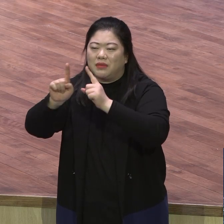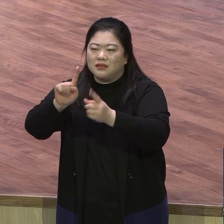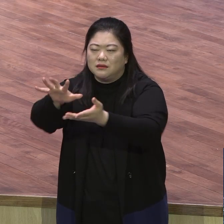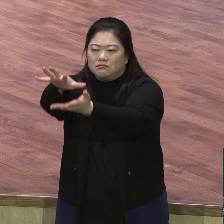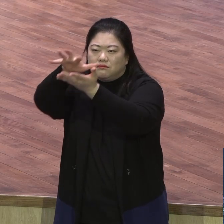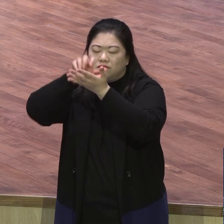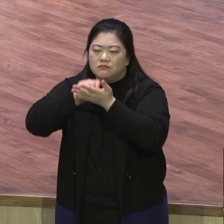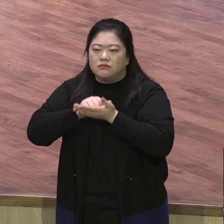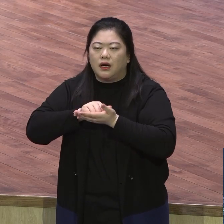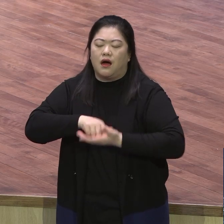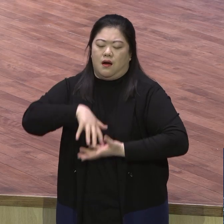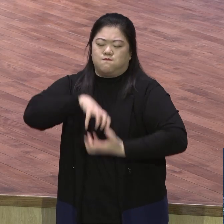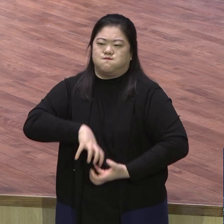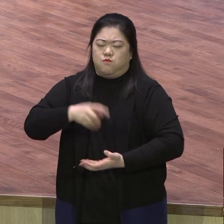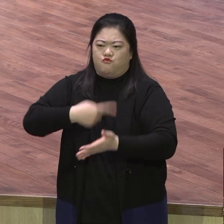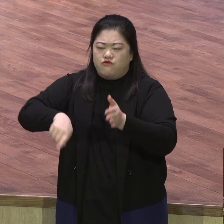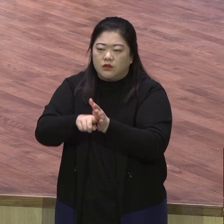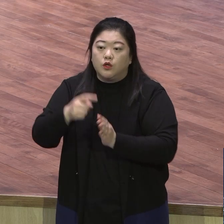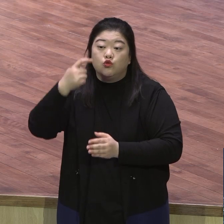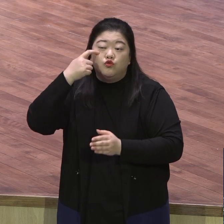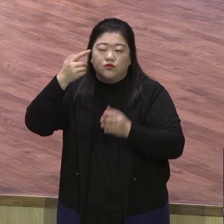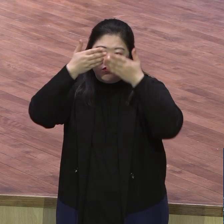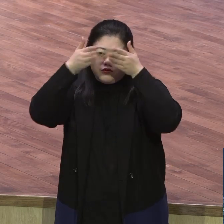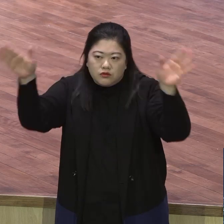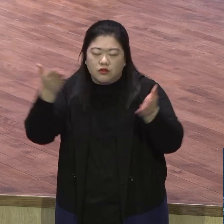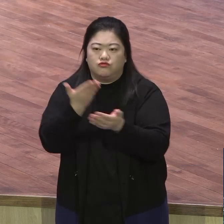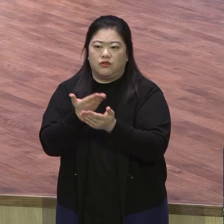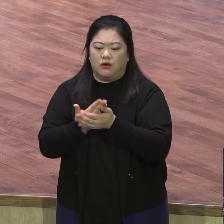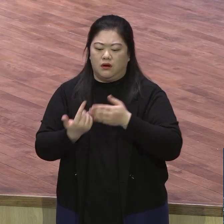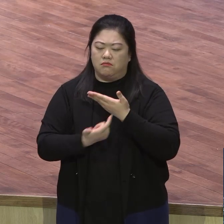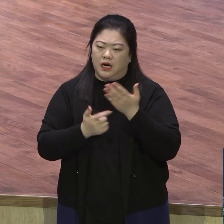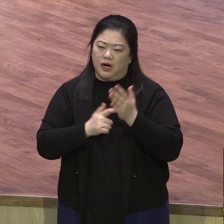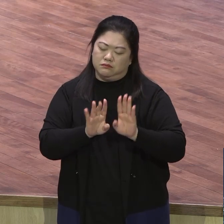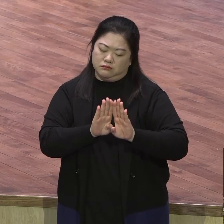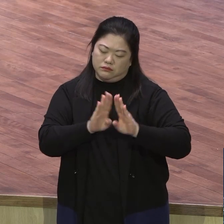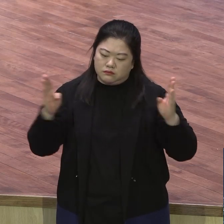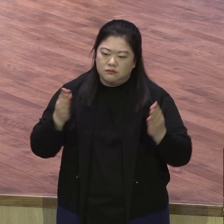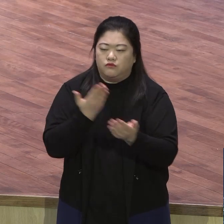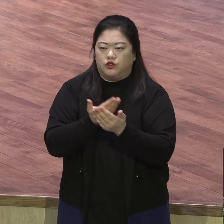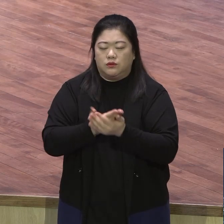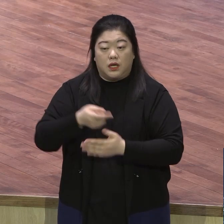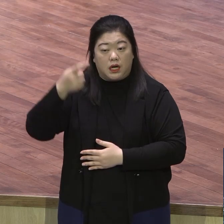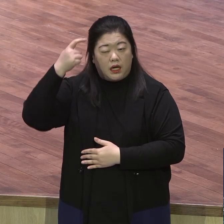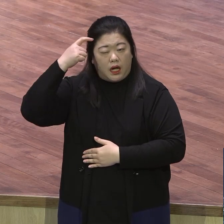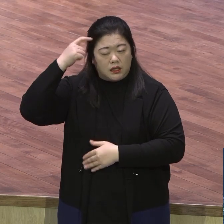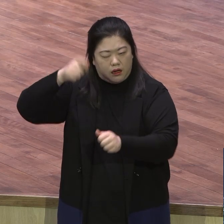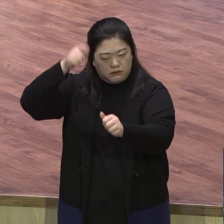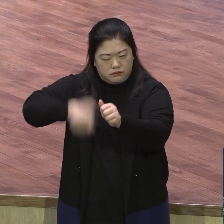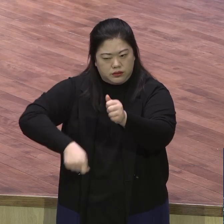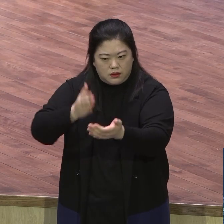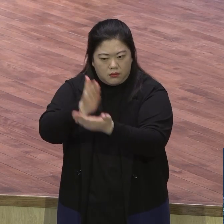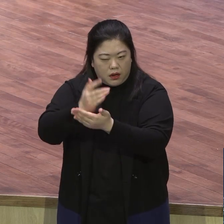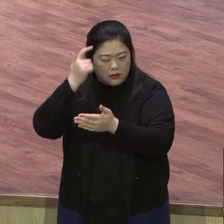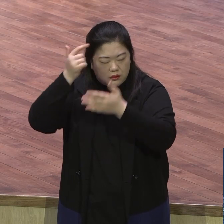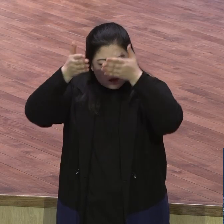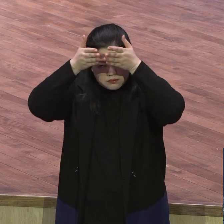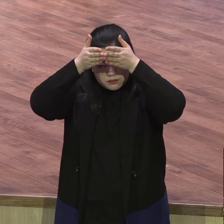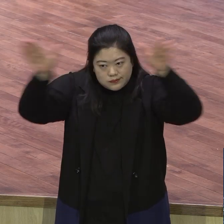말씀 담을 수 있는 마음을 주옵소서 나의 생각을 열어주옵소서 그러면서